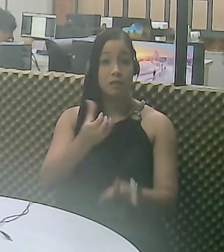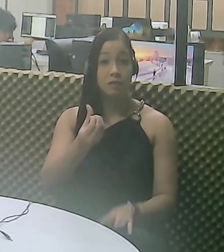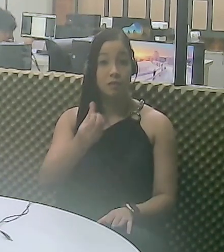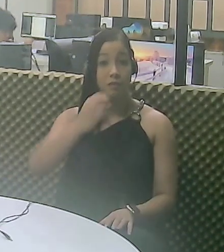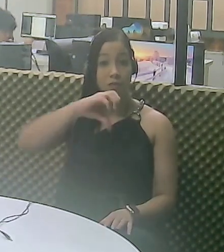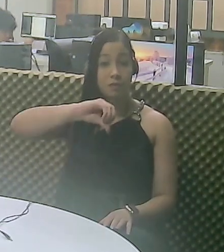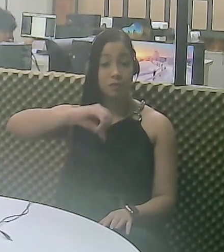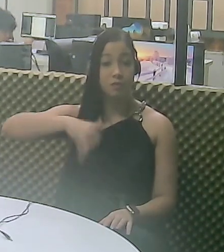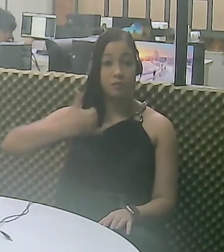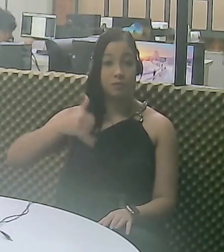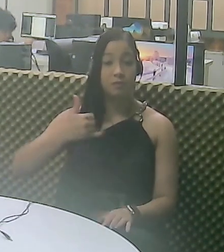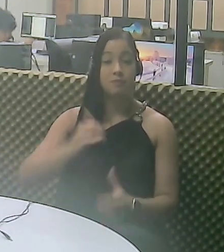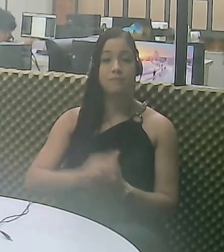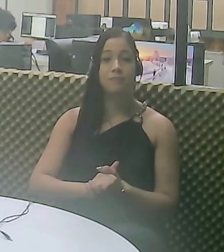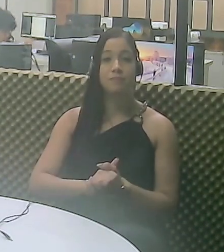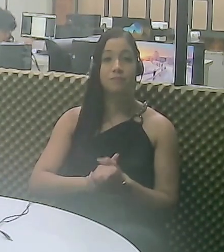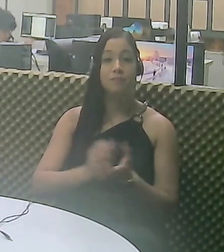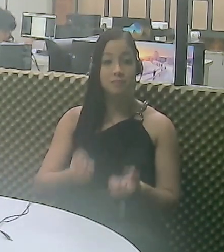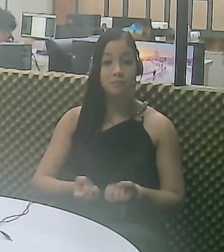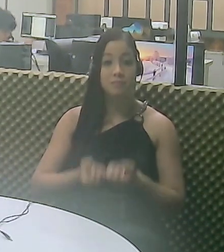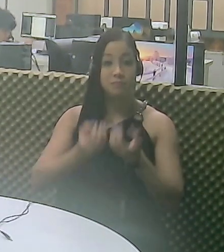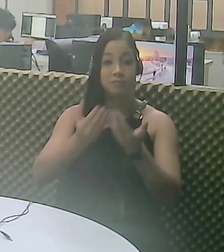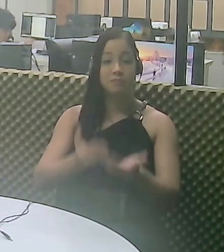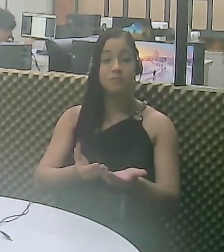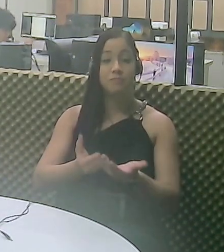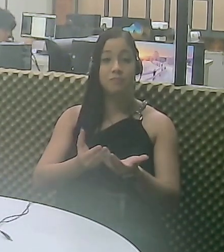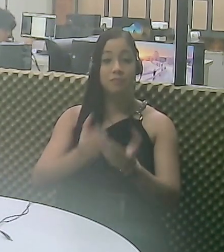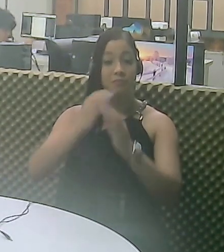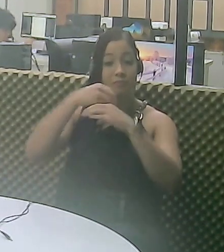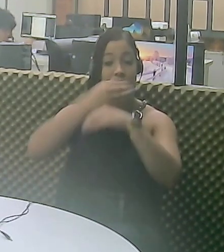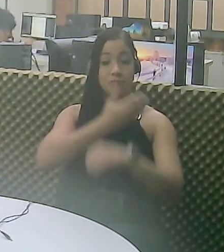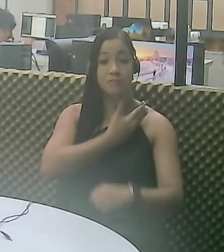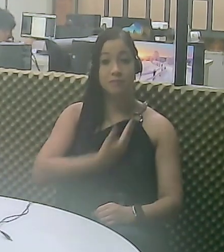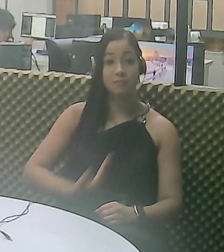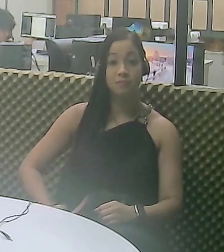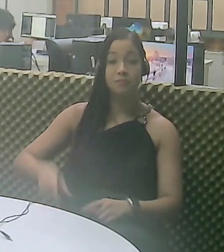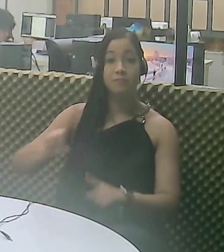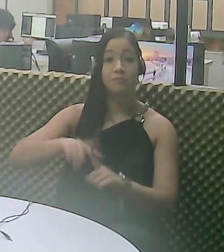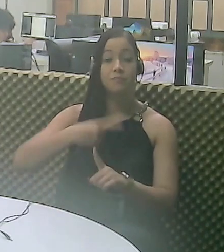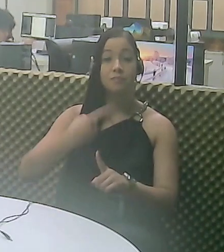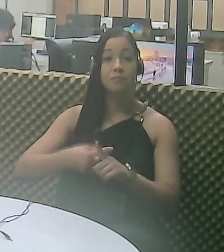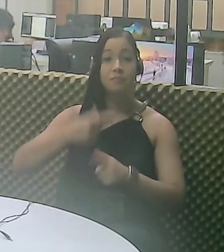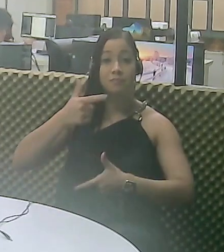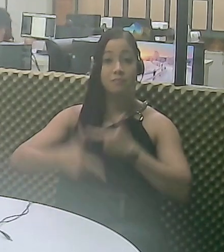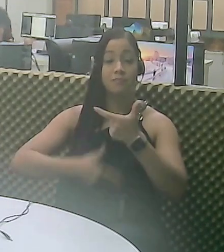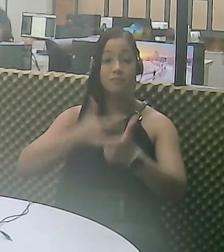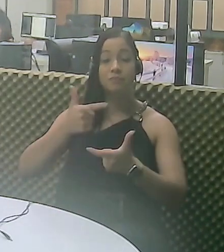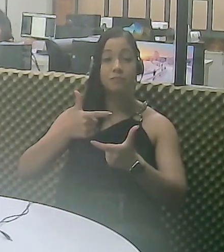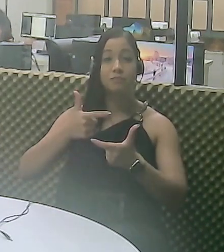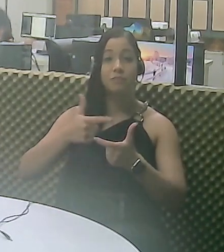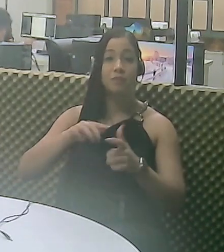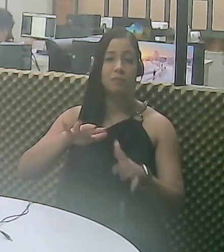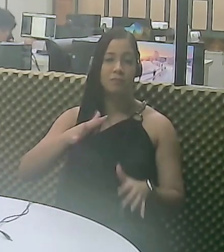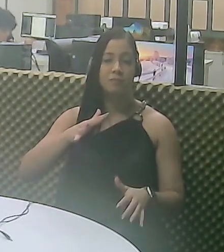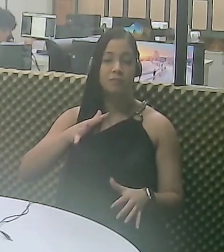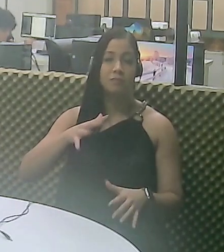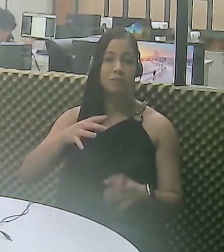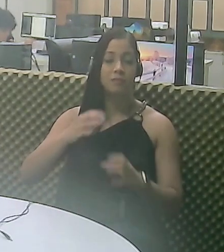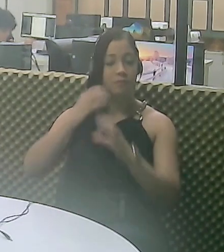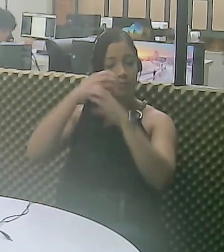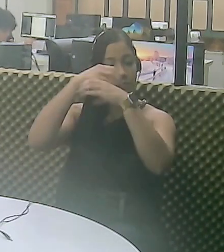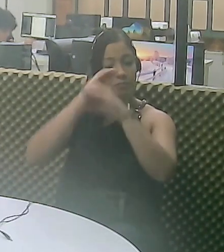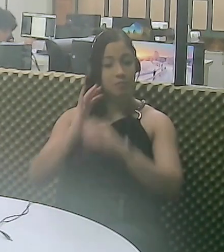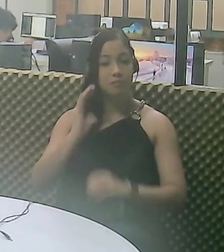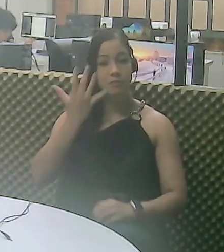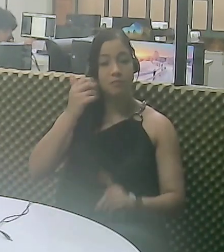e 69 anos, com oferta de exames na rede pública e nos prestadores de serviço. A média de exames